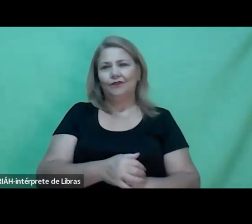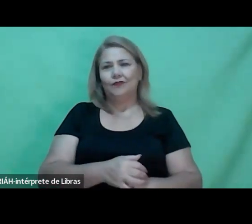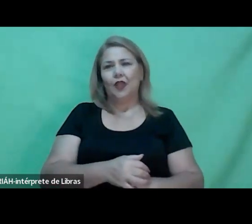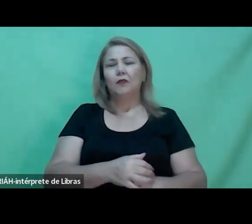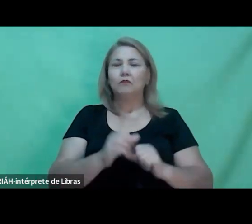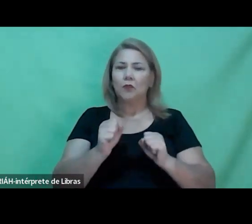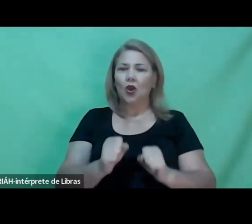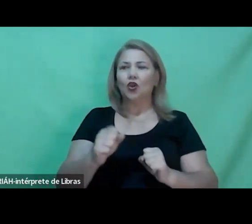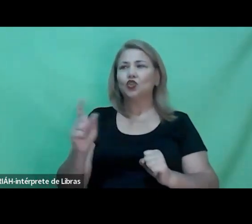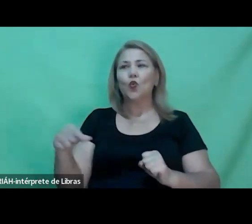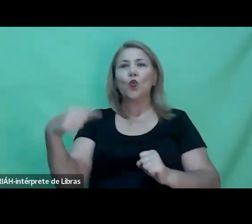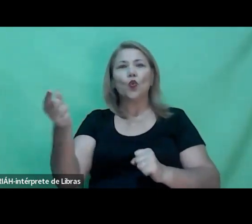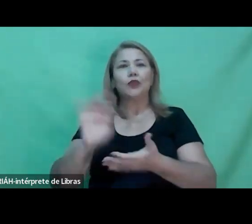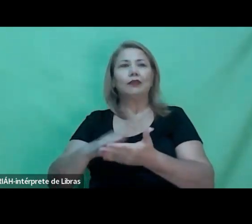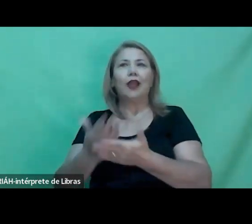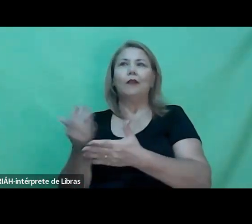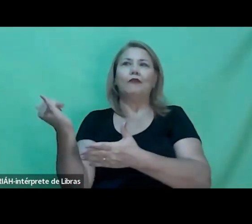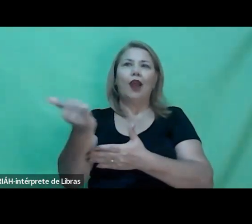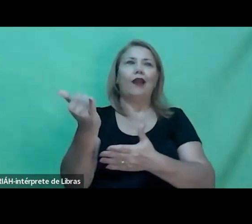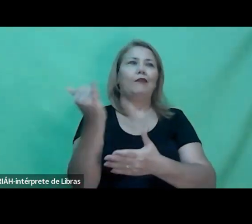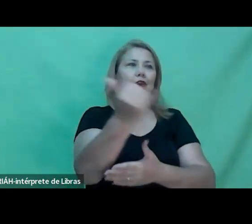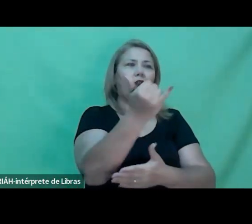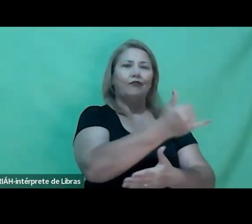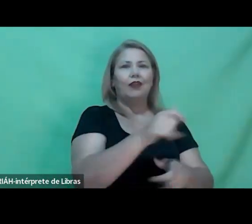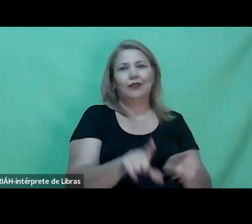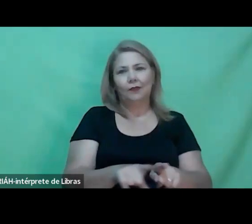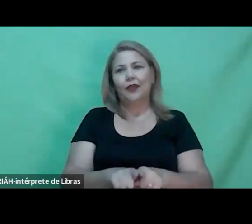también transmitírselo al usuario que están